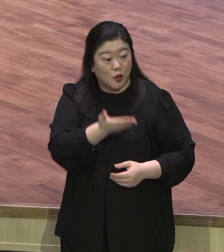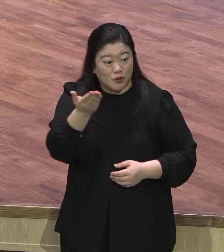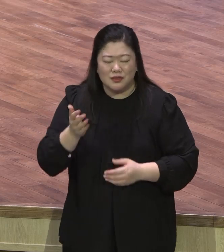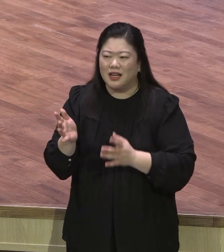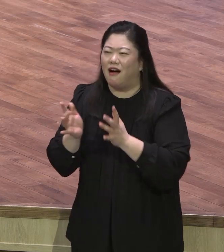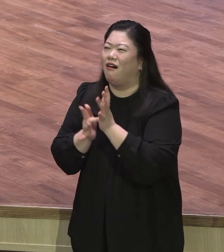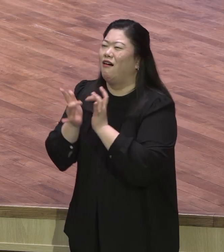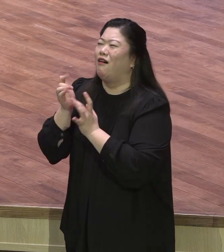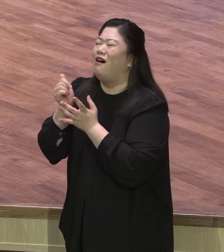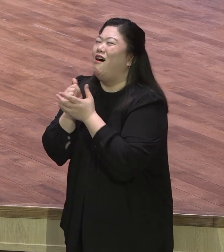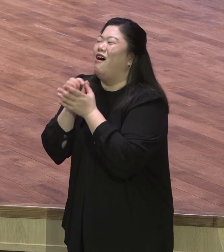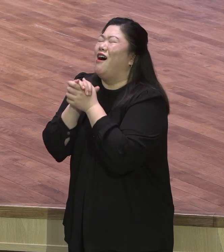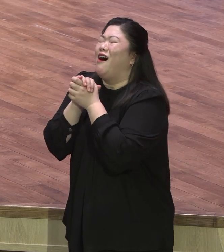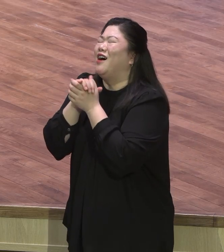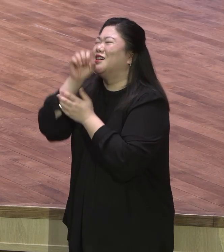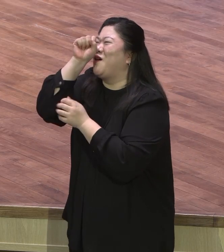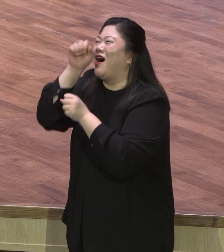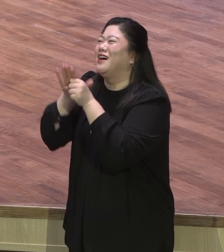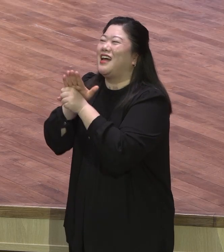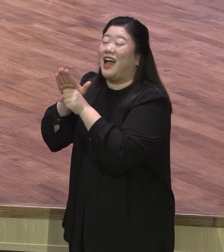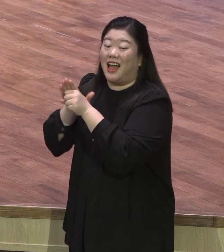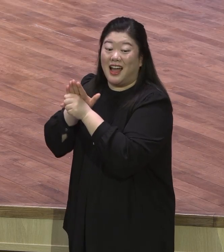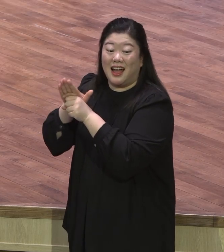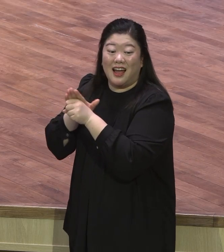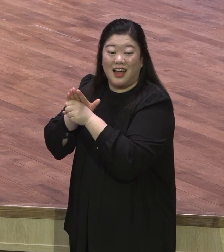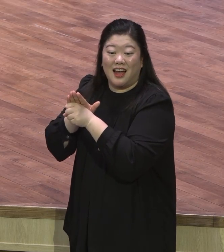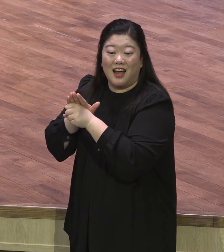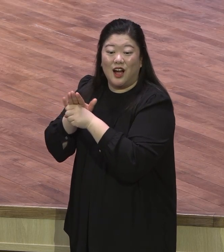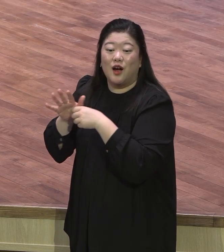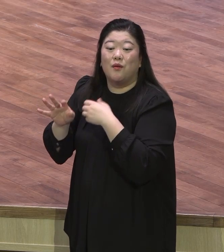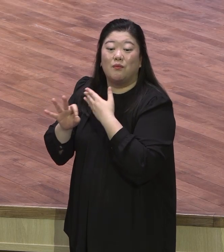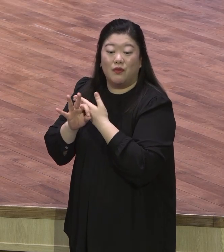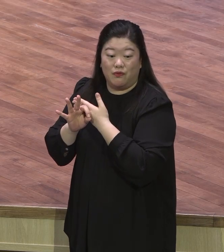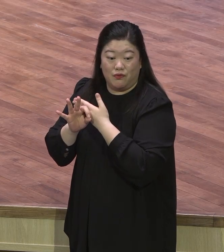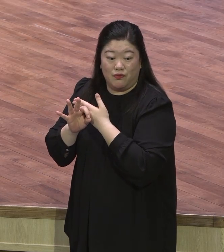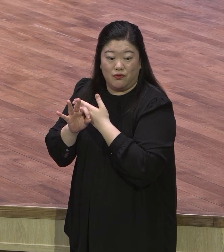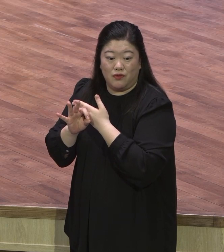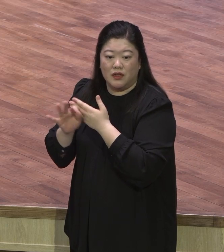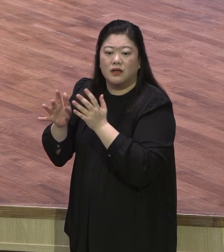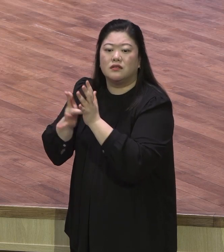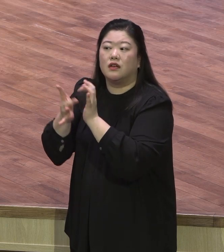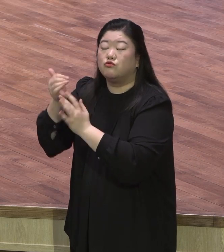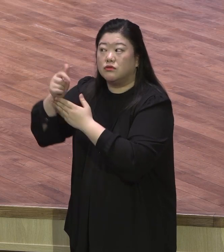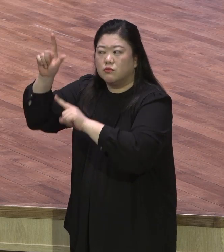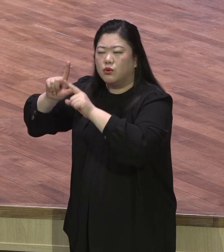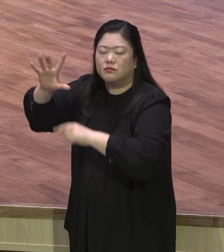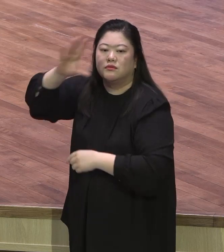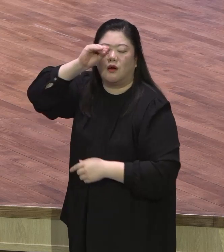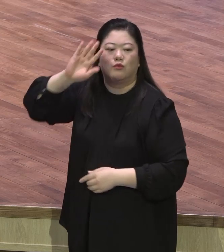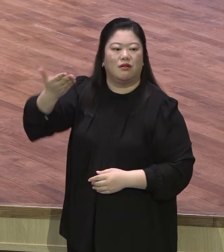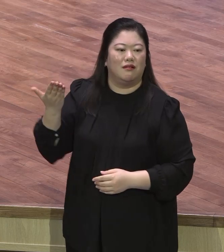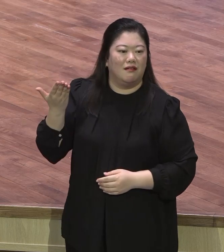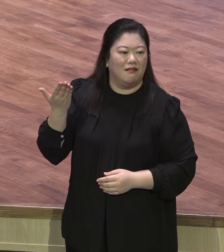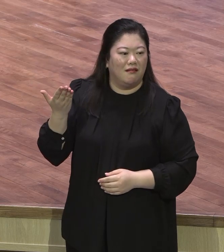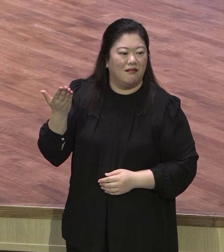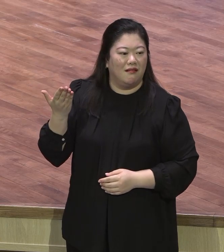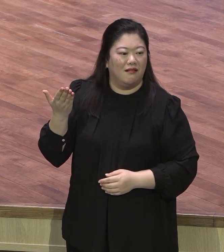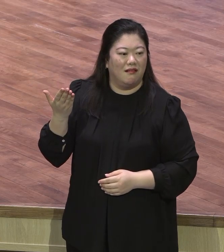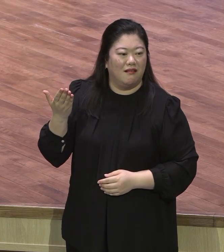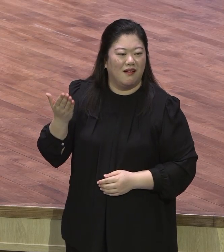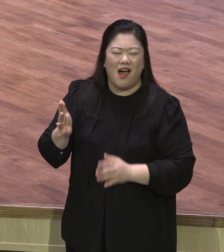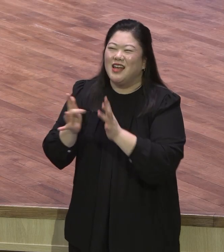정말로 사랑할 때 어떻게 해요 예수님을 닮아가게 되죠 예수님의